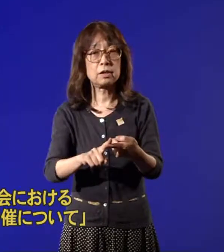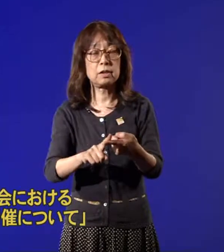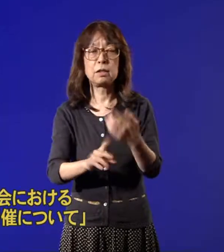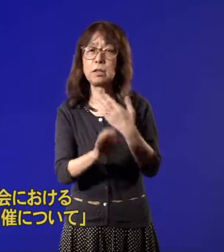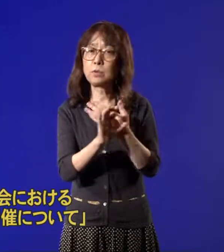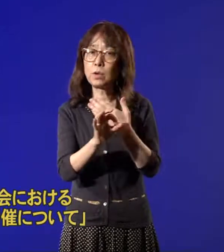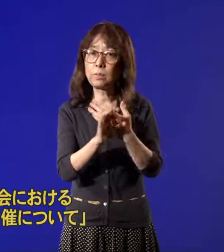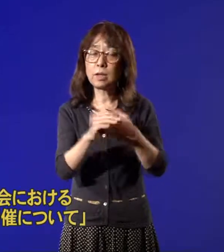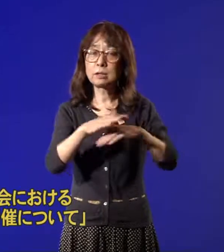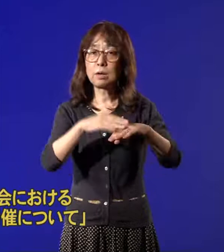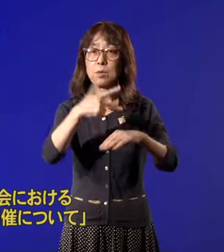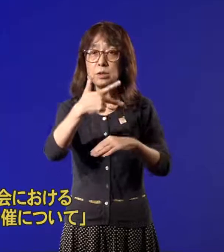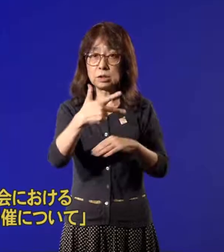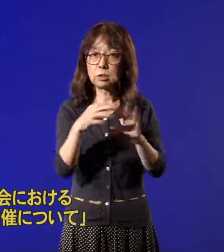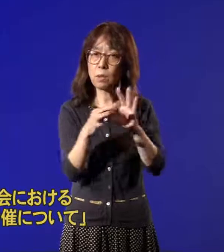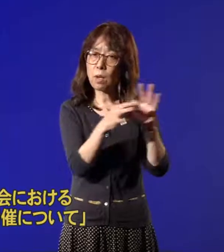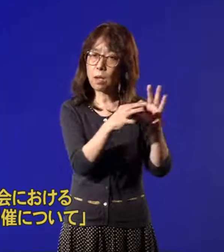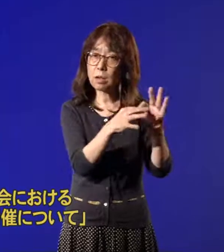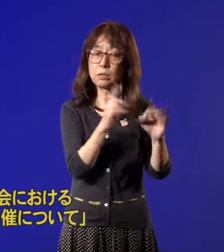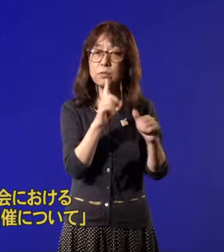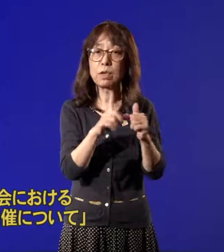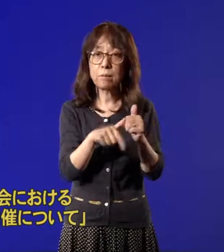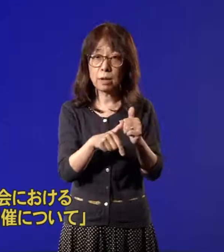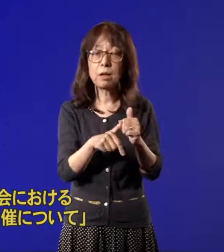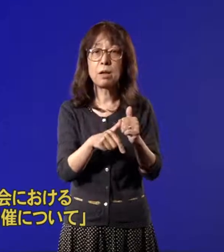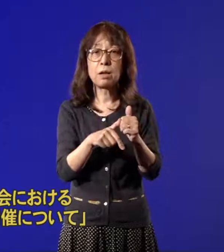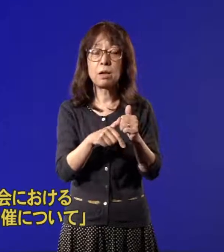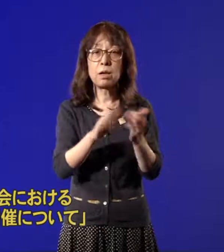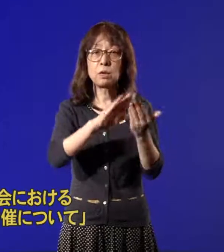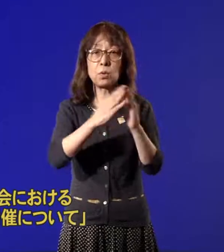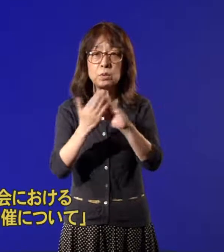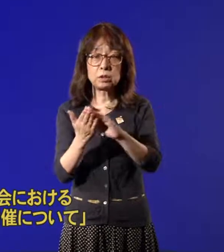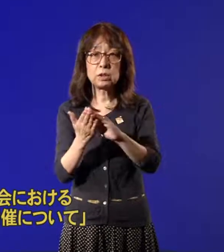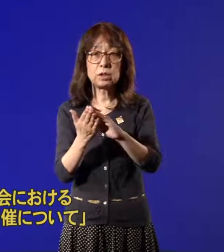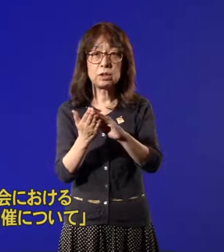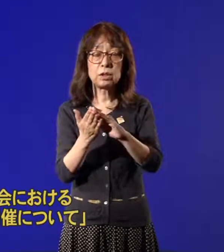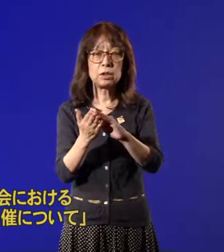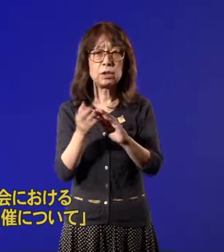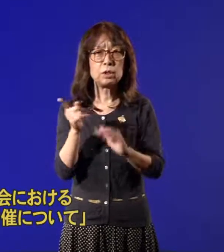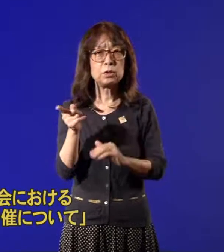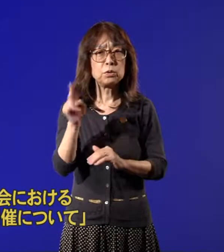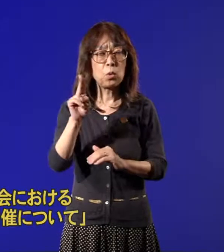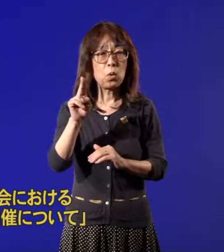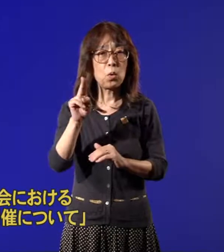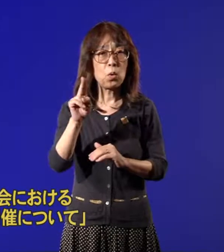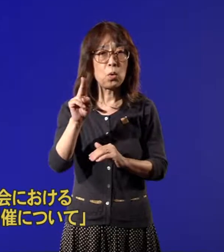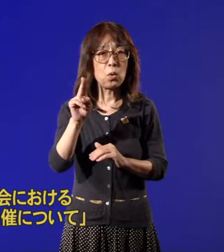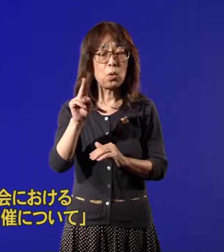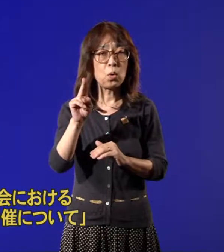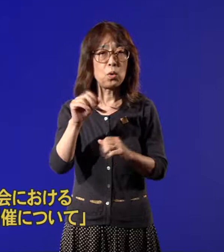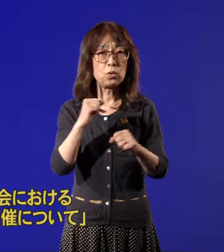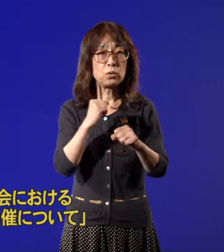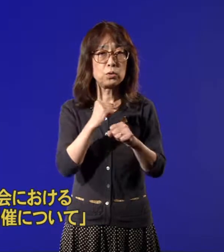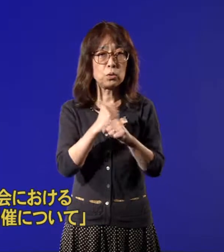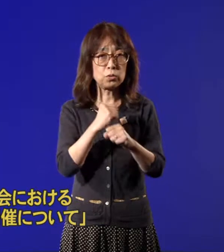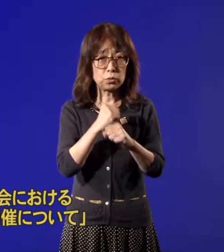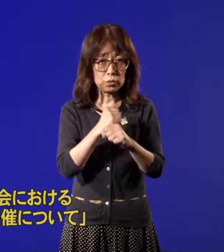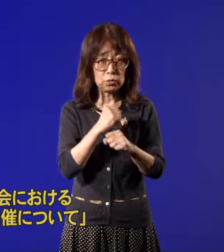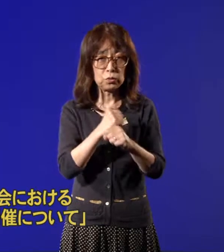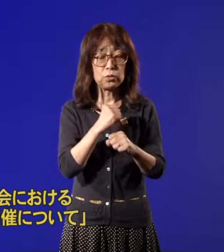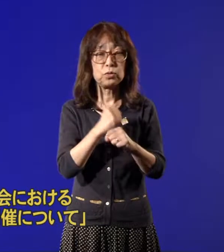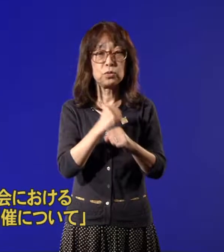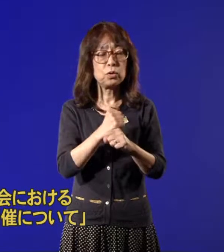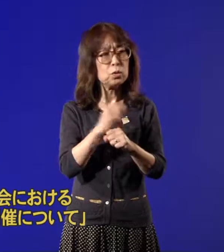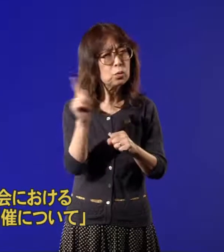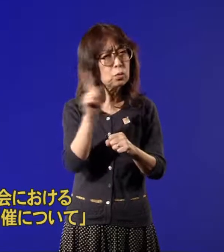例えば札幌市の関連で言えば、都市装飾だとかそういったようなものについて、ど